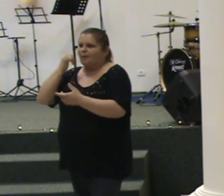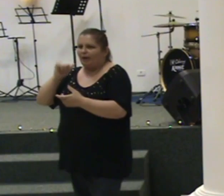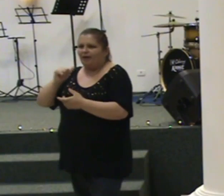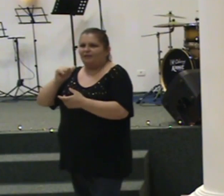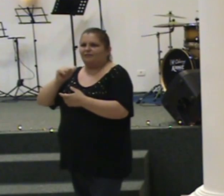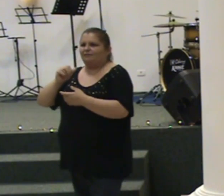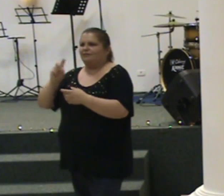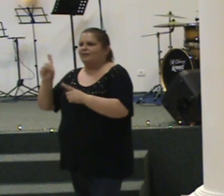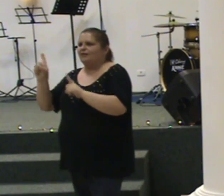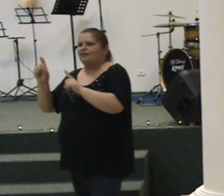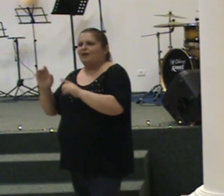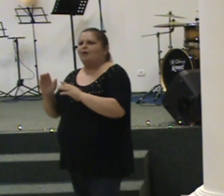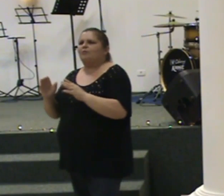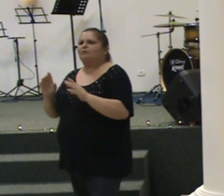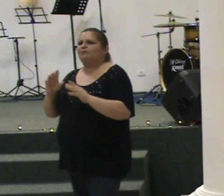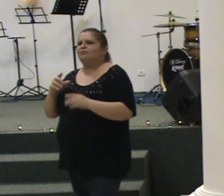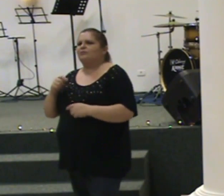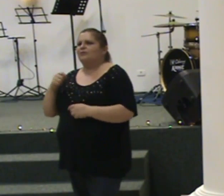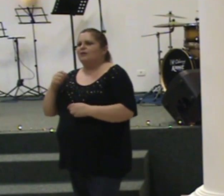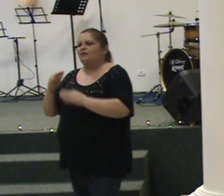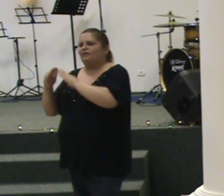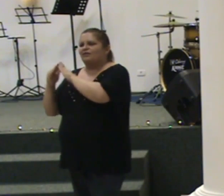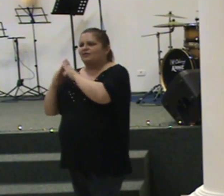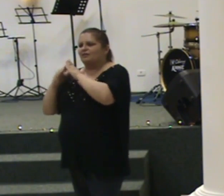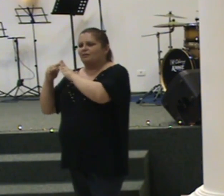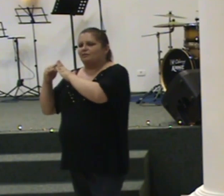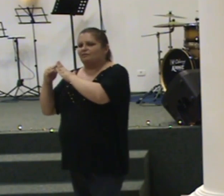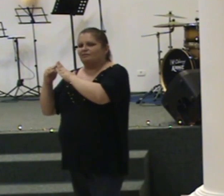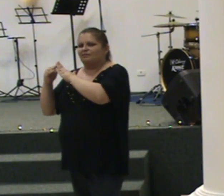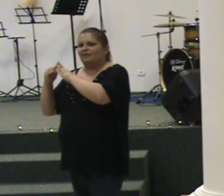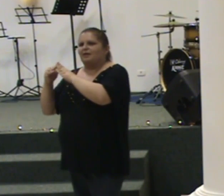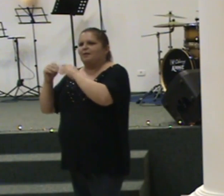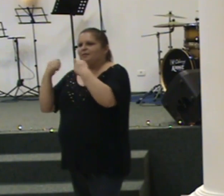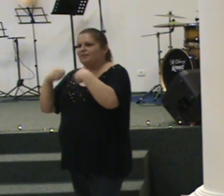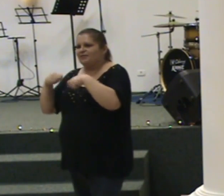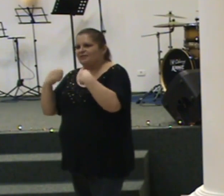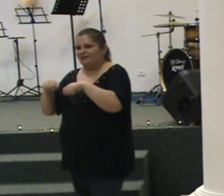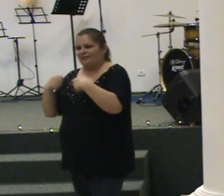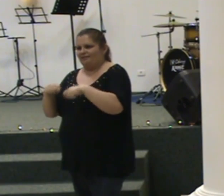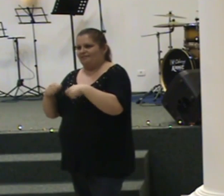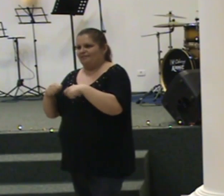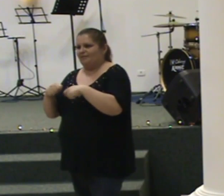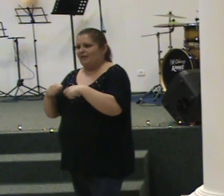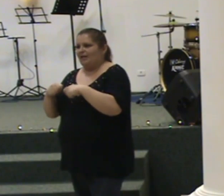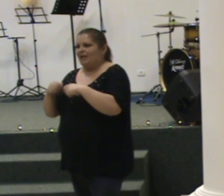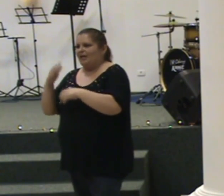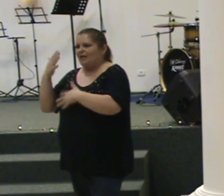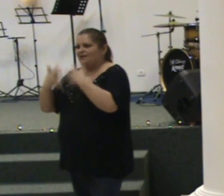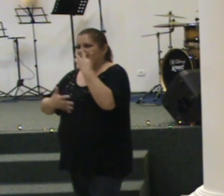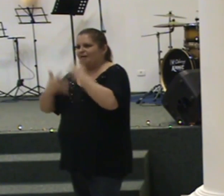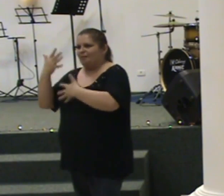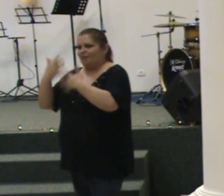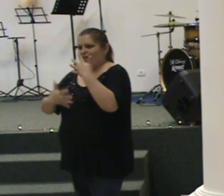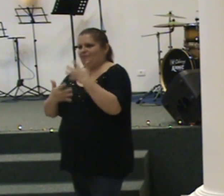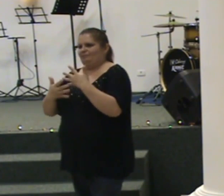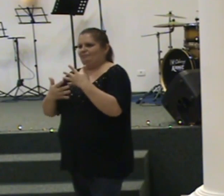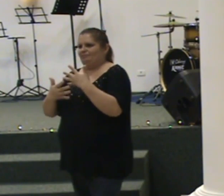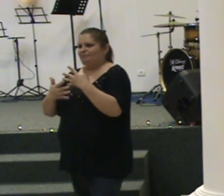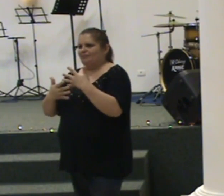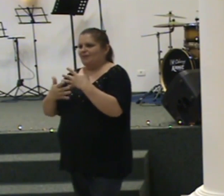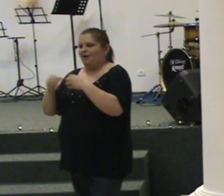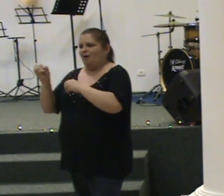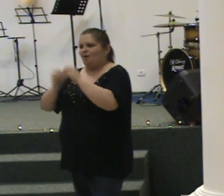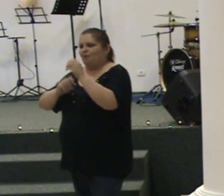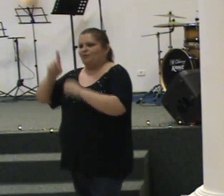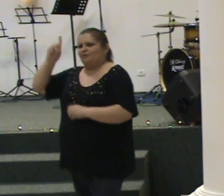você vizinho, que às vezes nos endurece, impede de Jesus nascer, do Espírito Santo